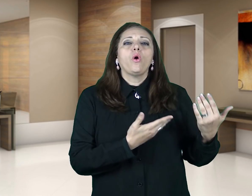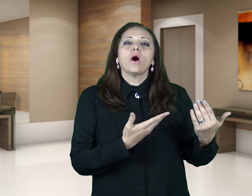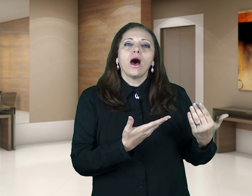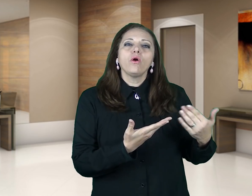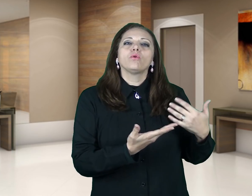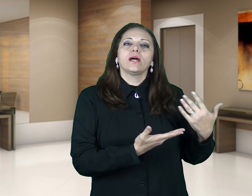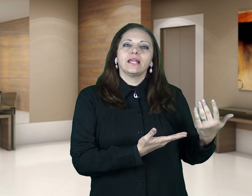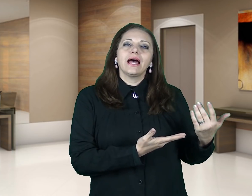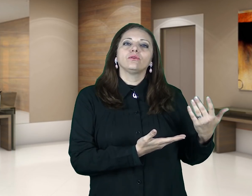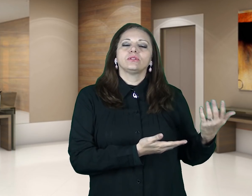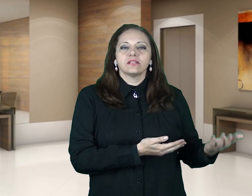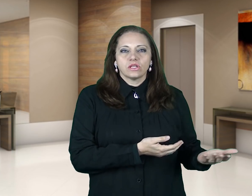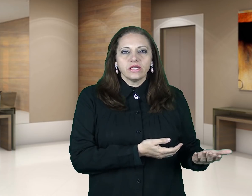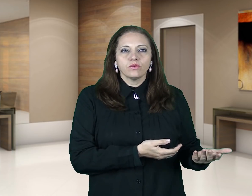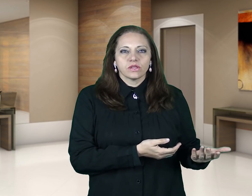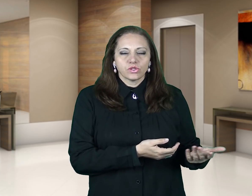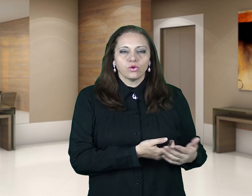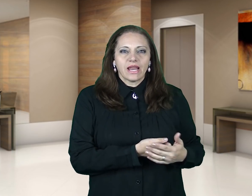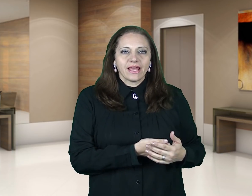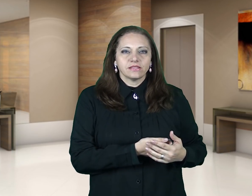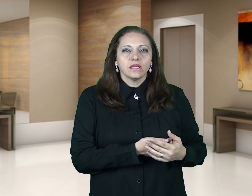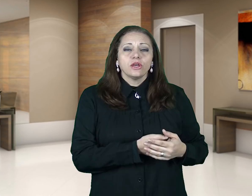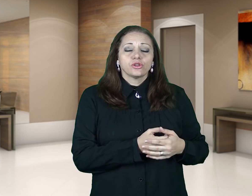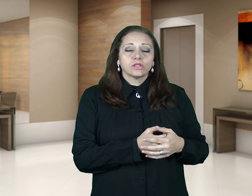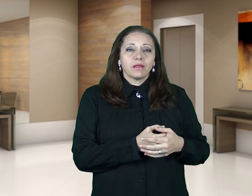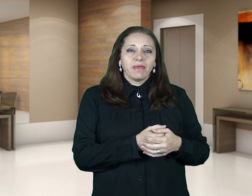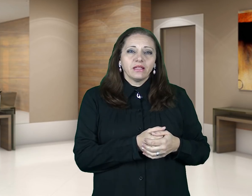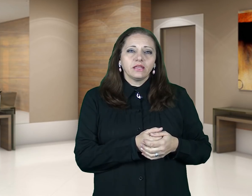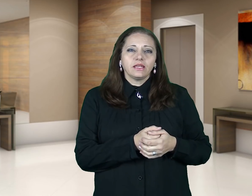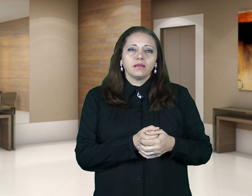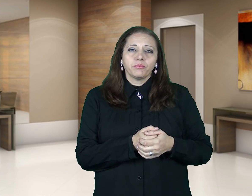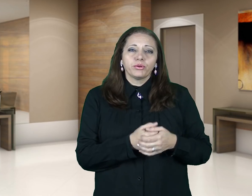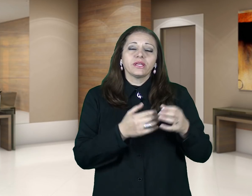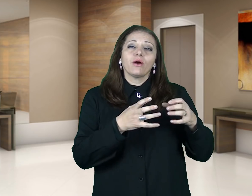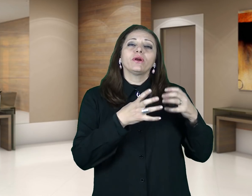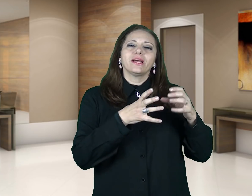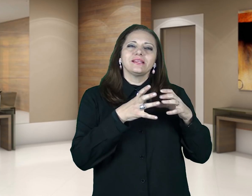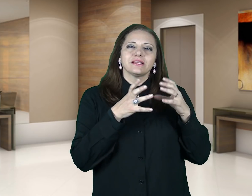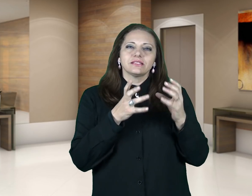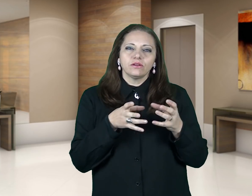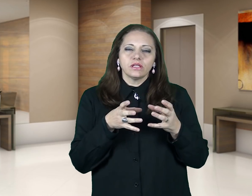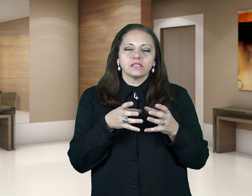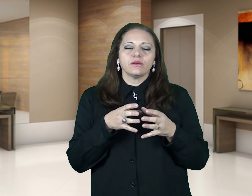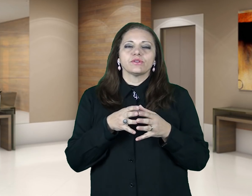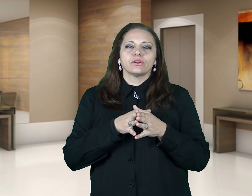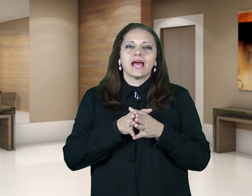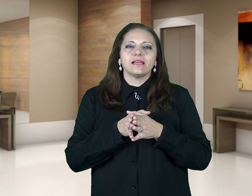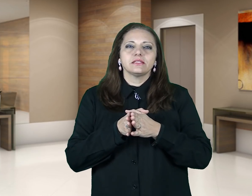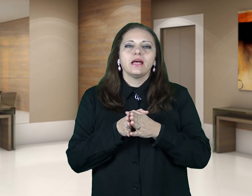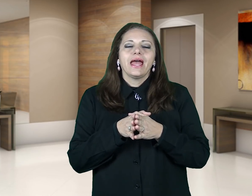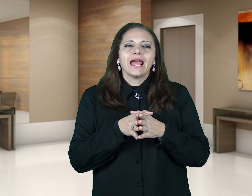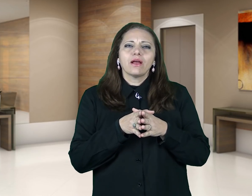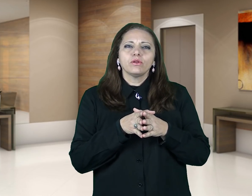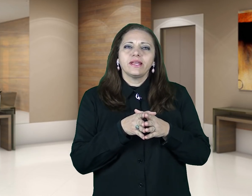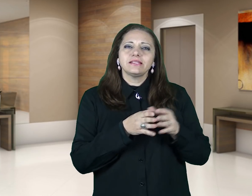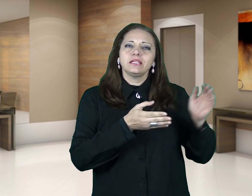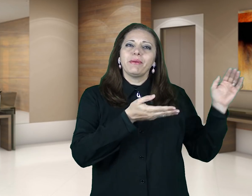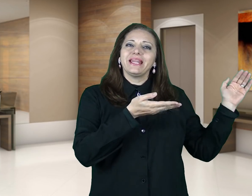ou algo análogo nas línguas orais, justamente porque a organização das línguas orais ela acontece de